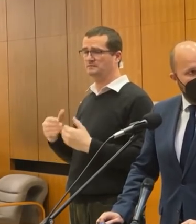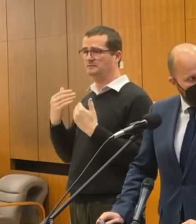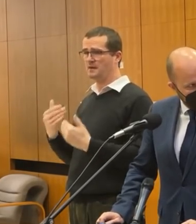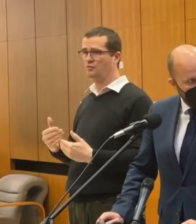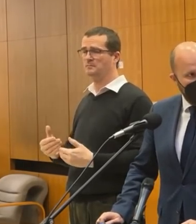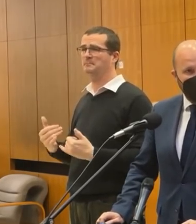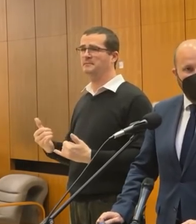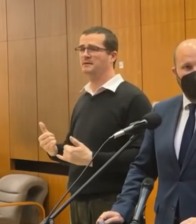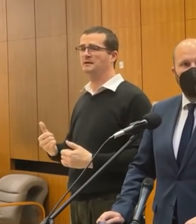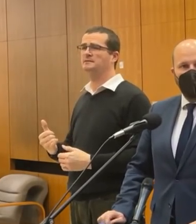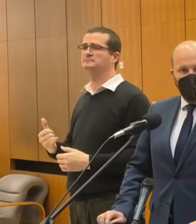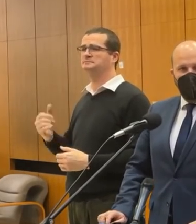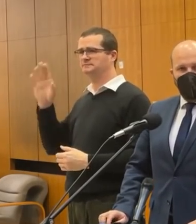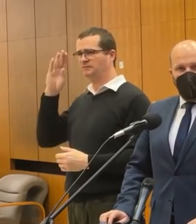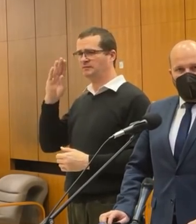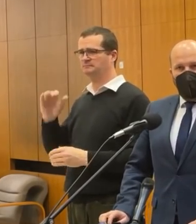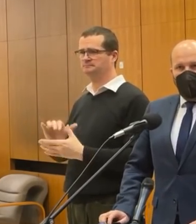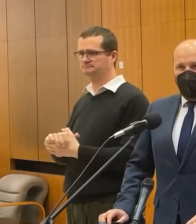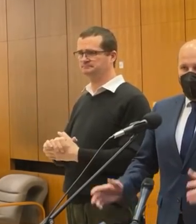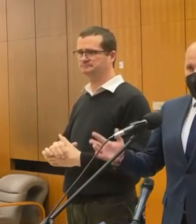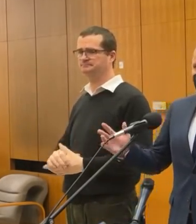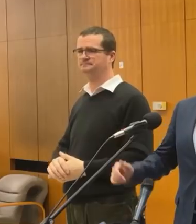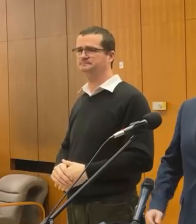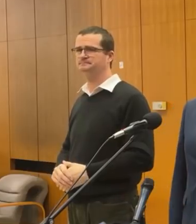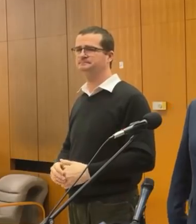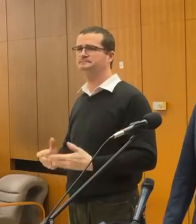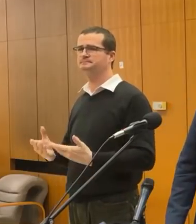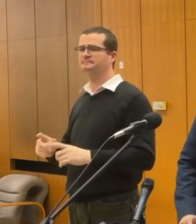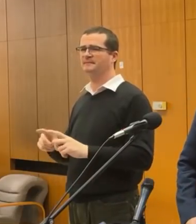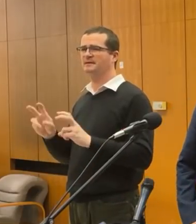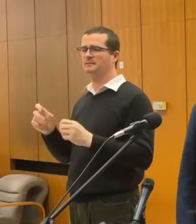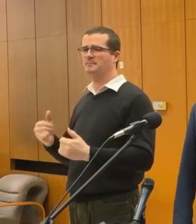veľmi pekne aj vám, pán generál. Ďakujeme. Nech sa páči.